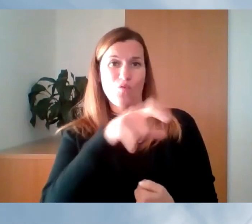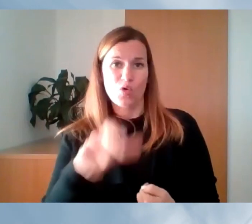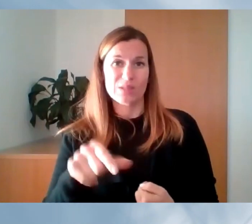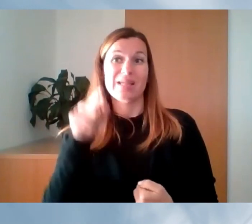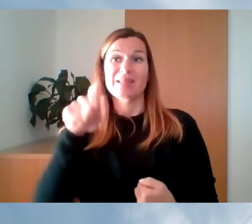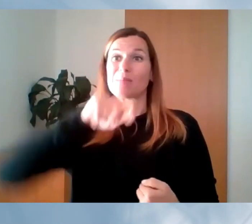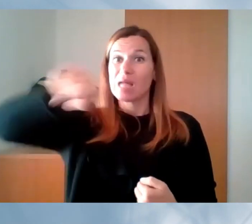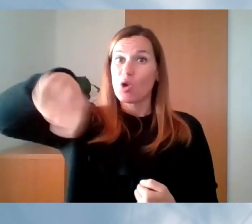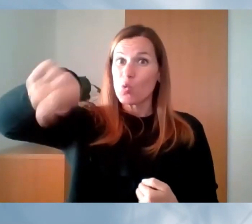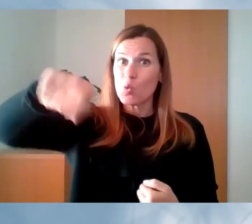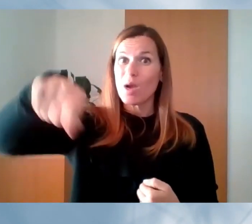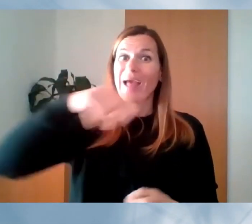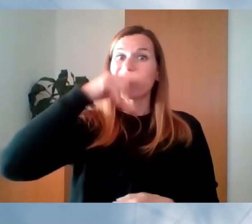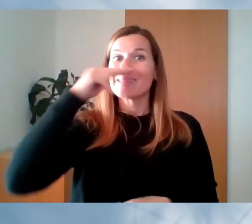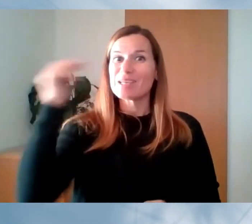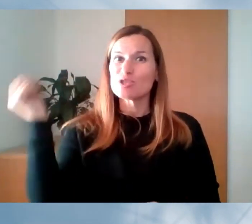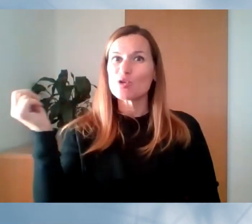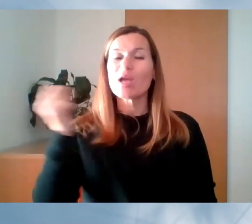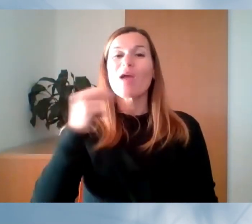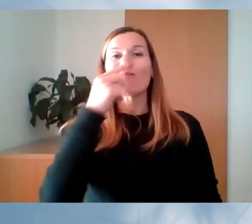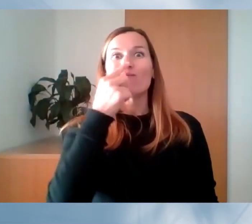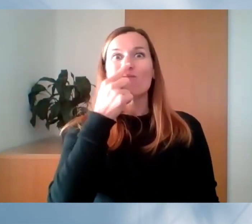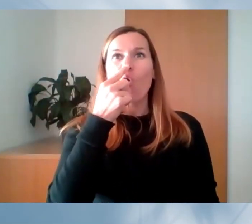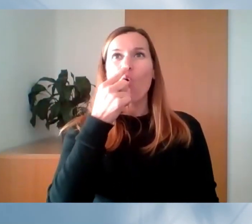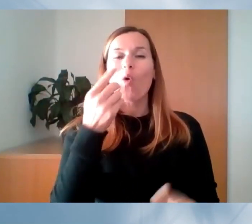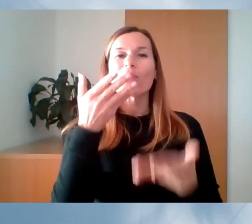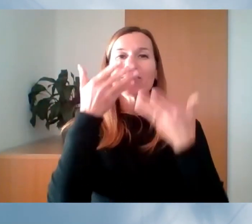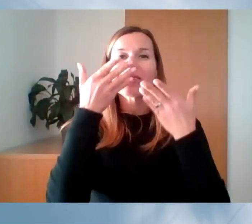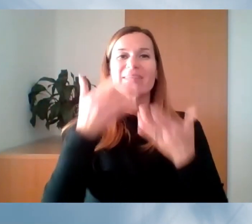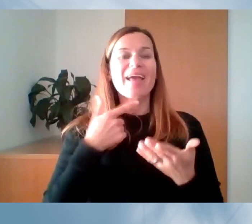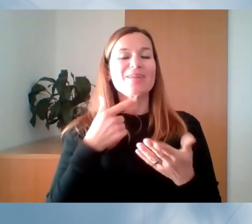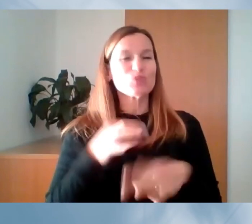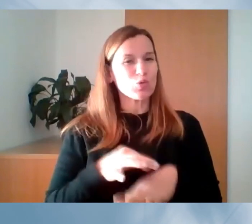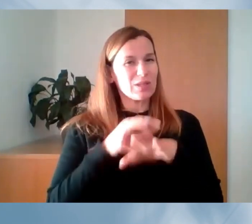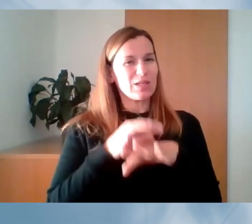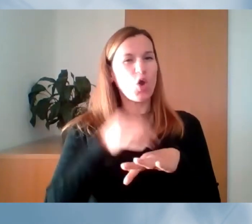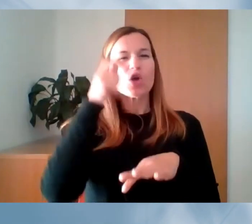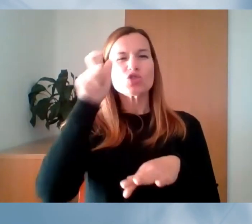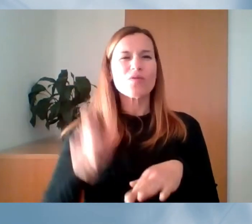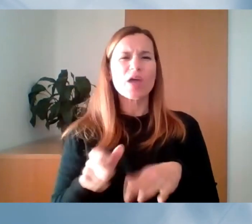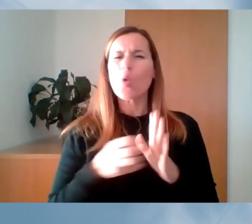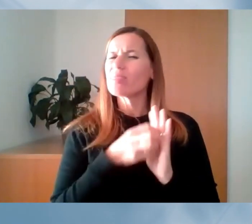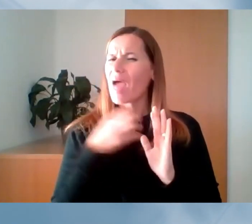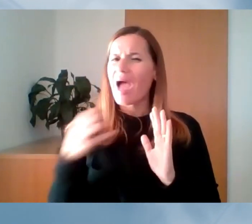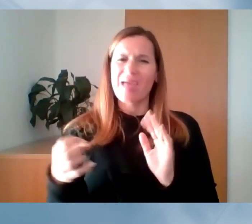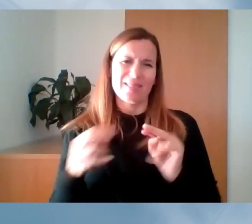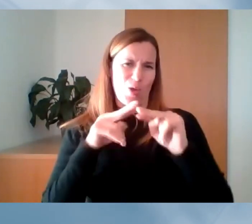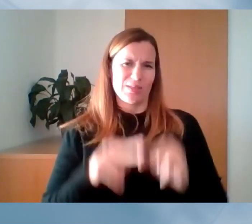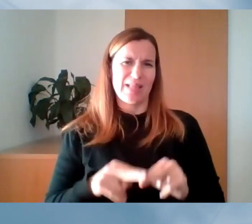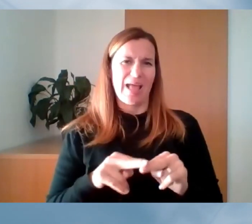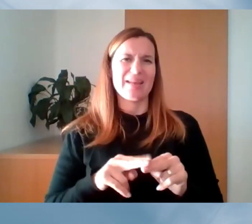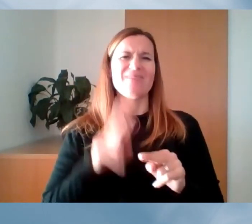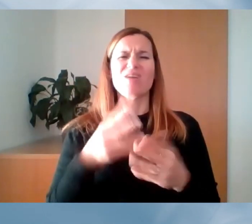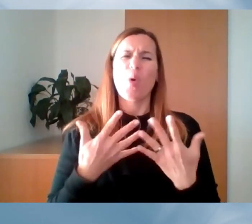se kuha, zadiši. Von je pa čutilo, ki človeku najdlje ostane v